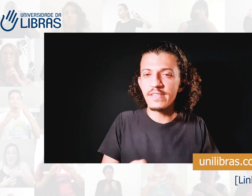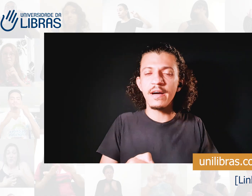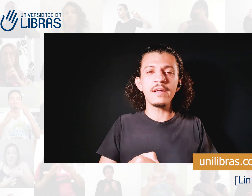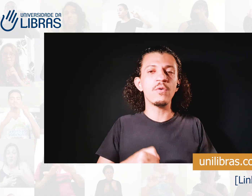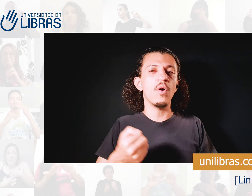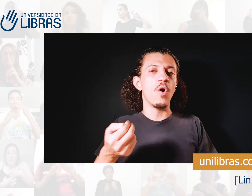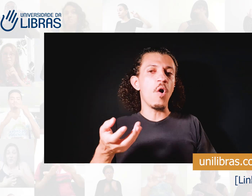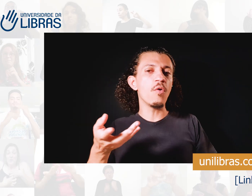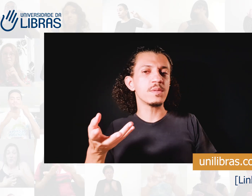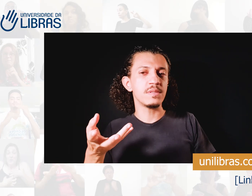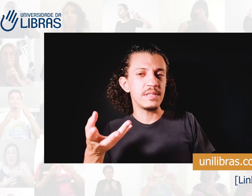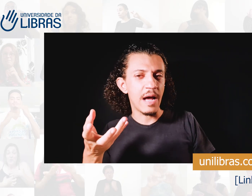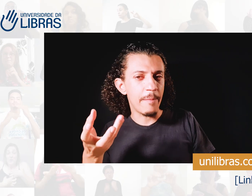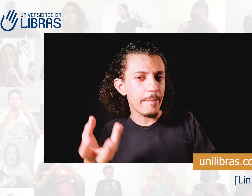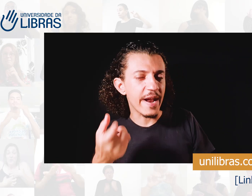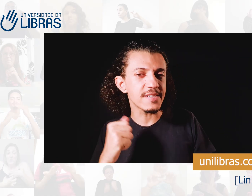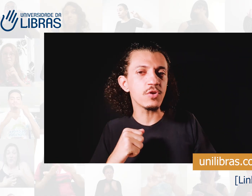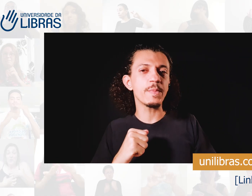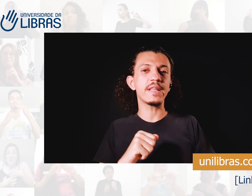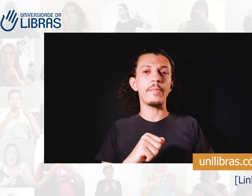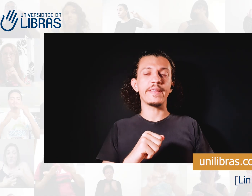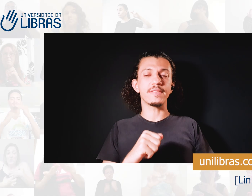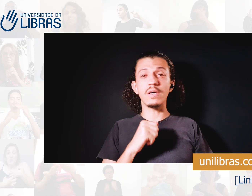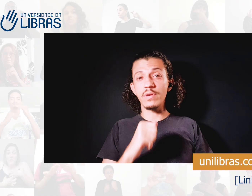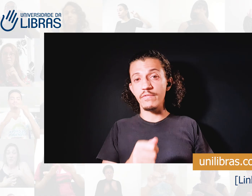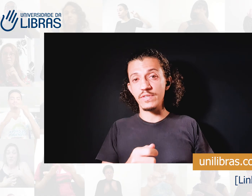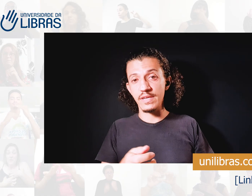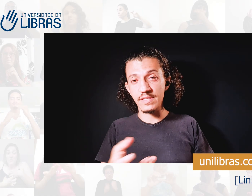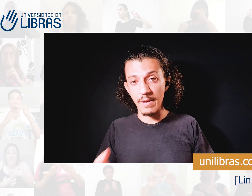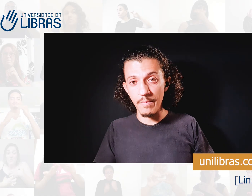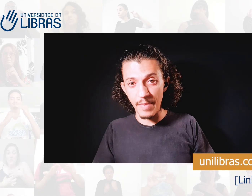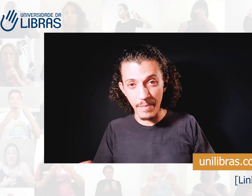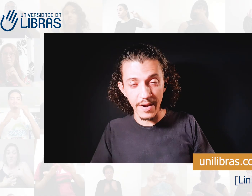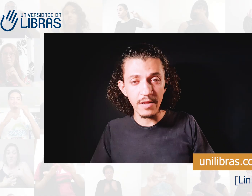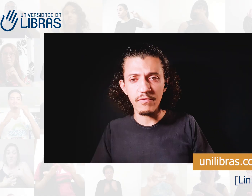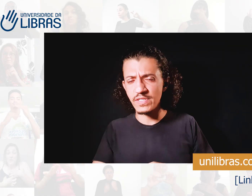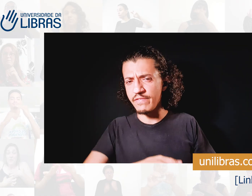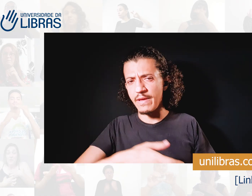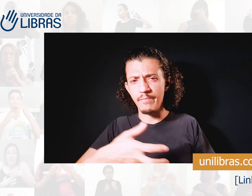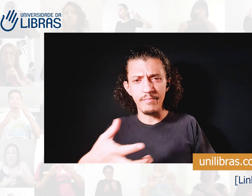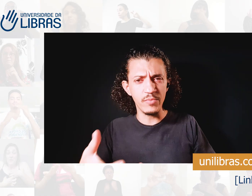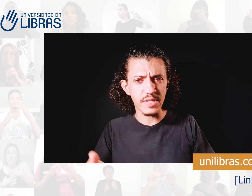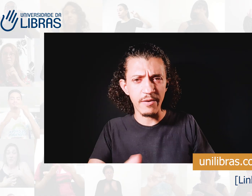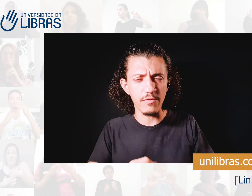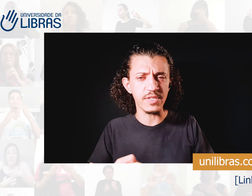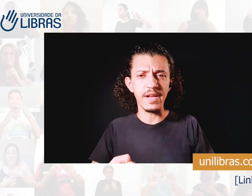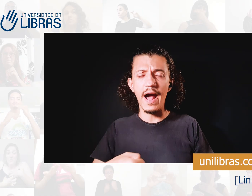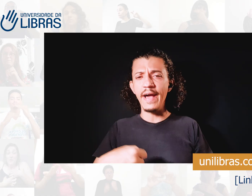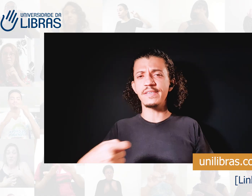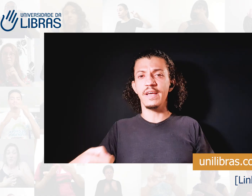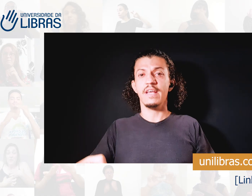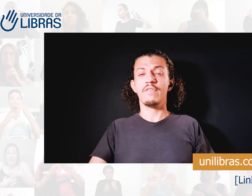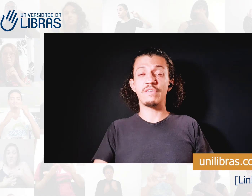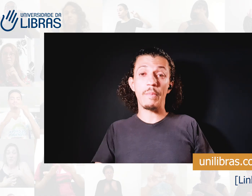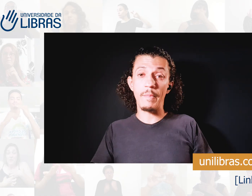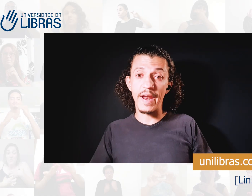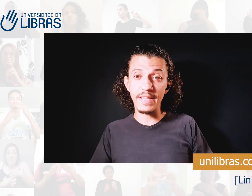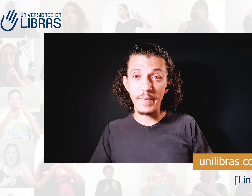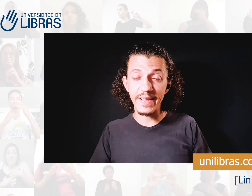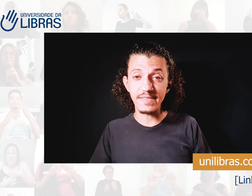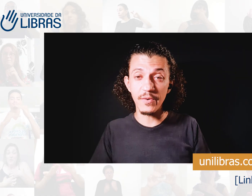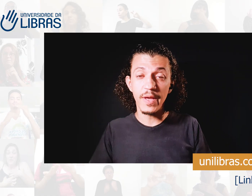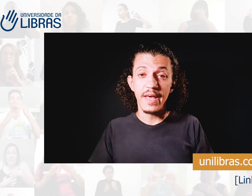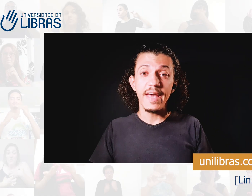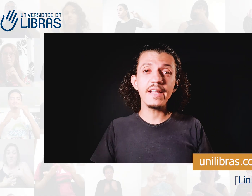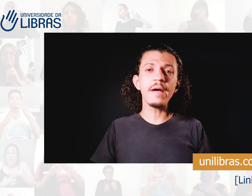estiver realizando, ou na preparação de uma interpretação que você está preparando, você vai buscar novos sinais, você vai preparar